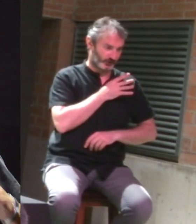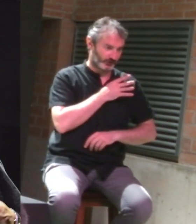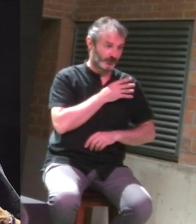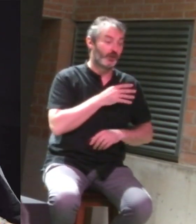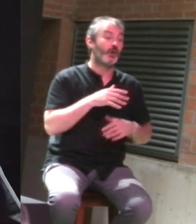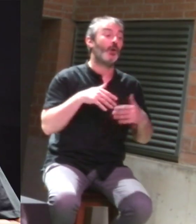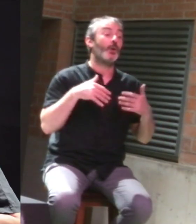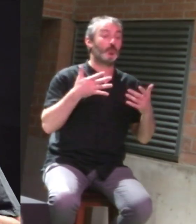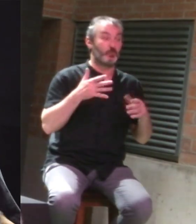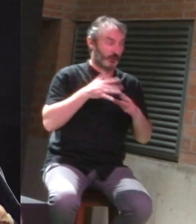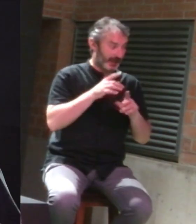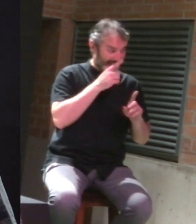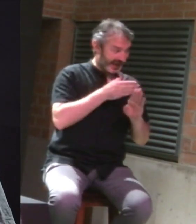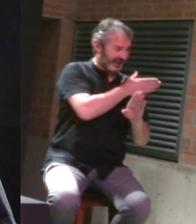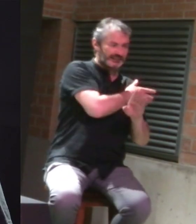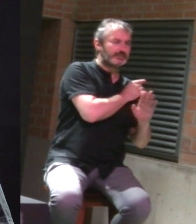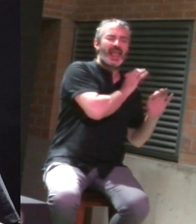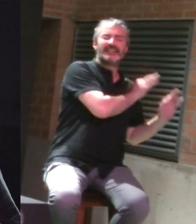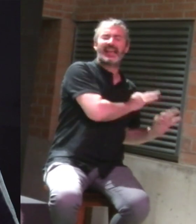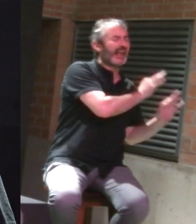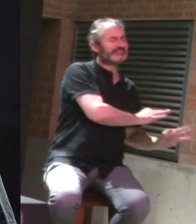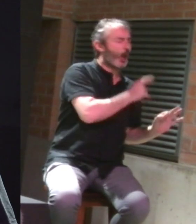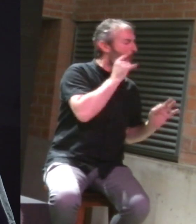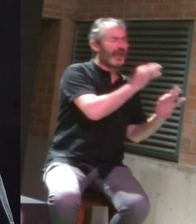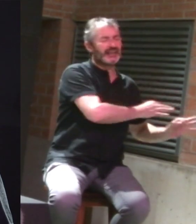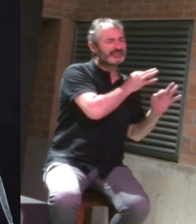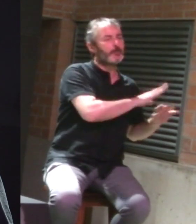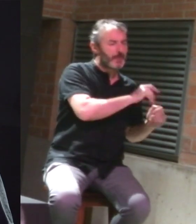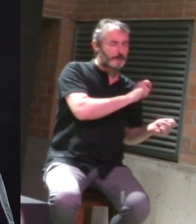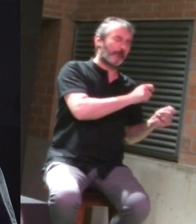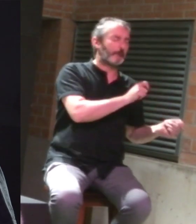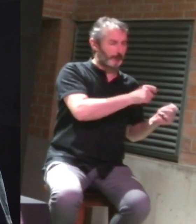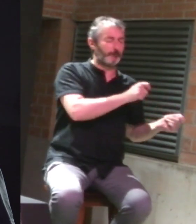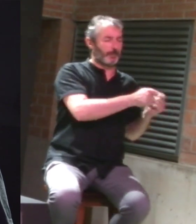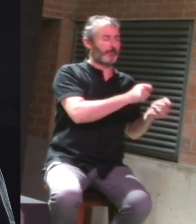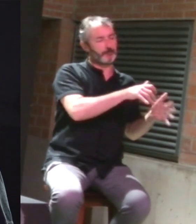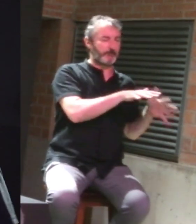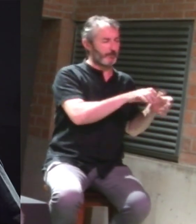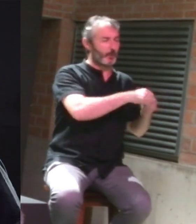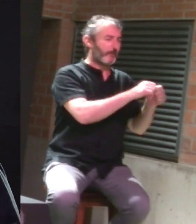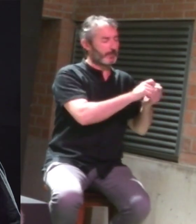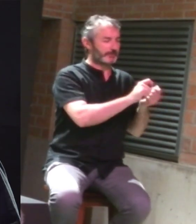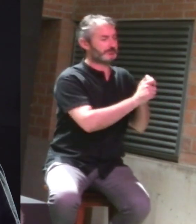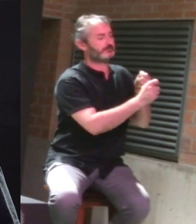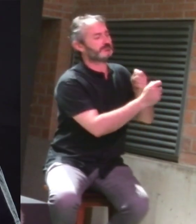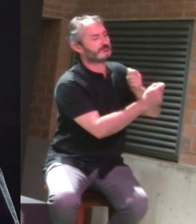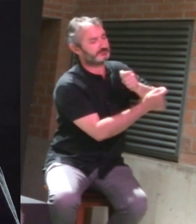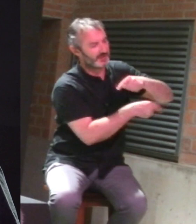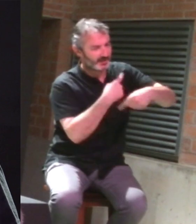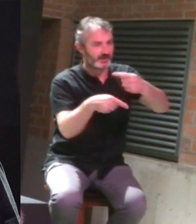había ido rompiendo el viejo societarismo de oficio y que fue incluyendo a las